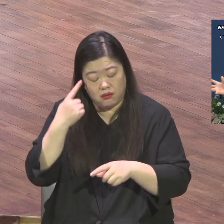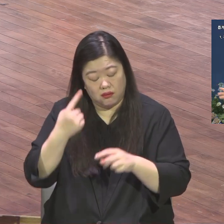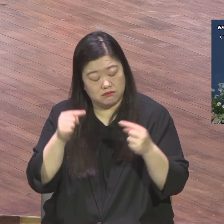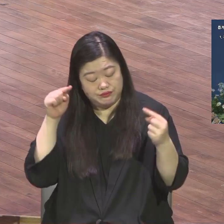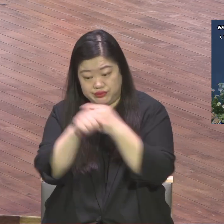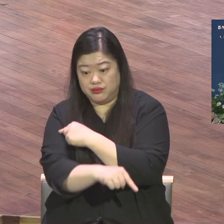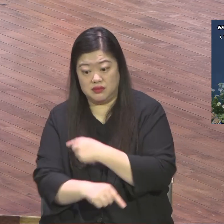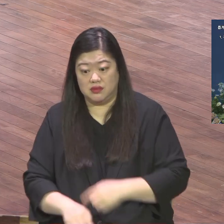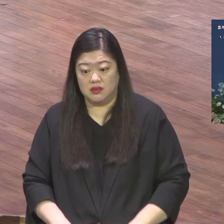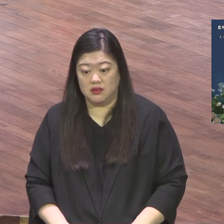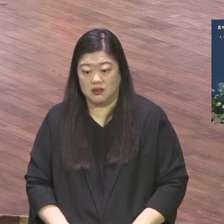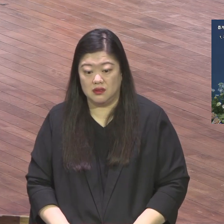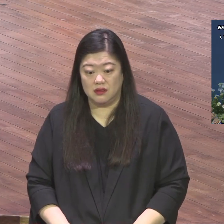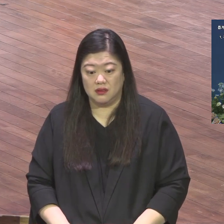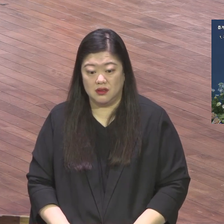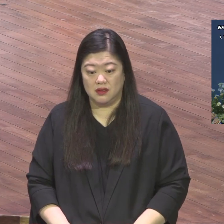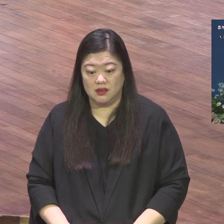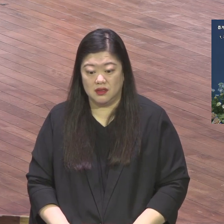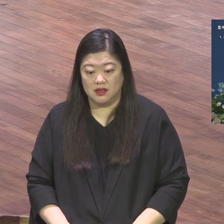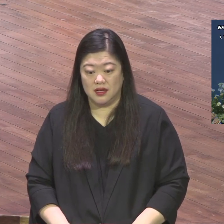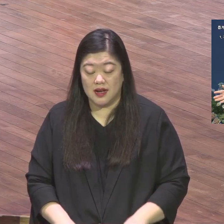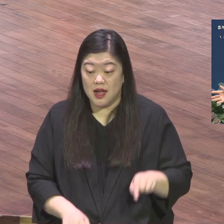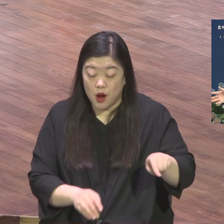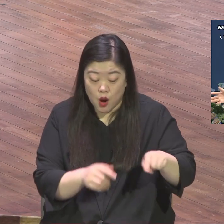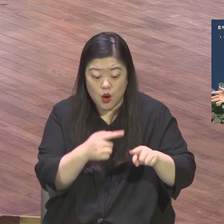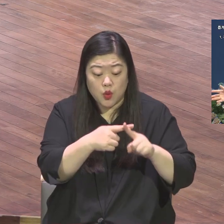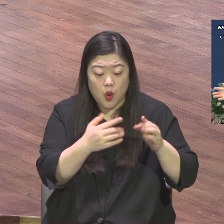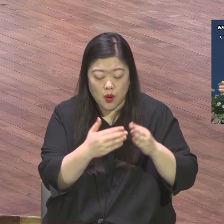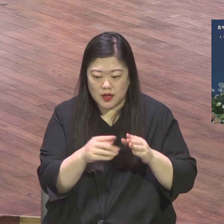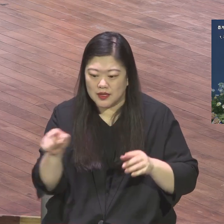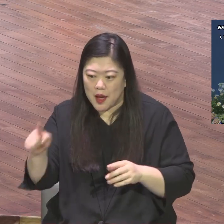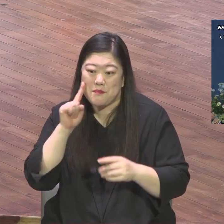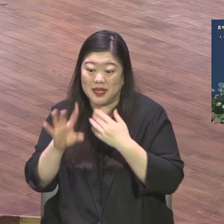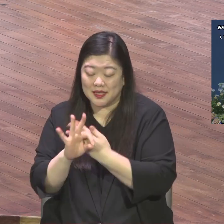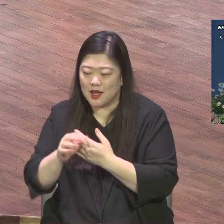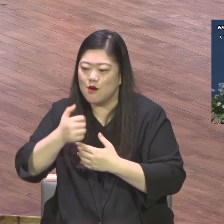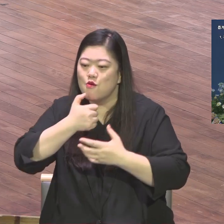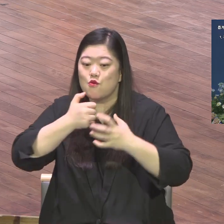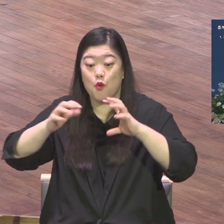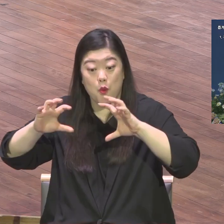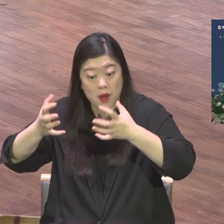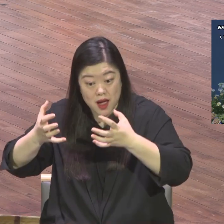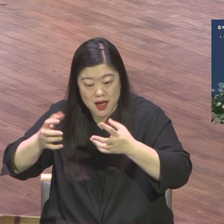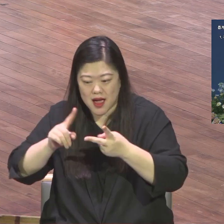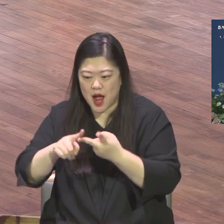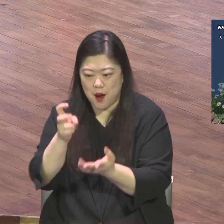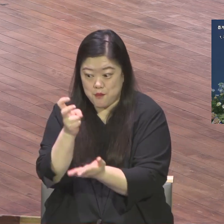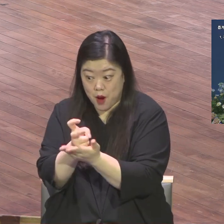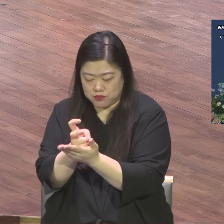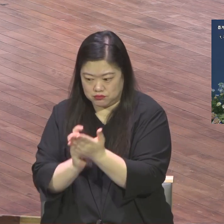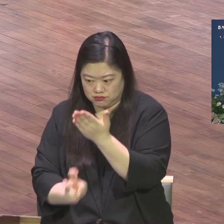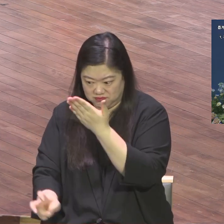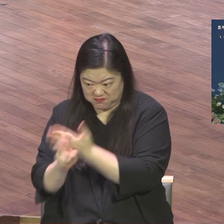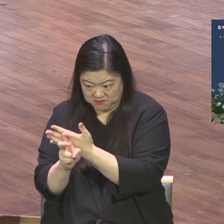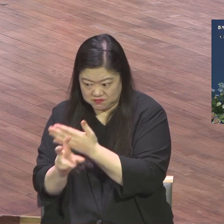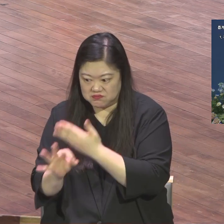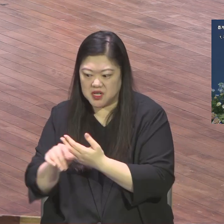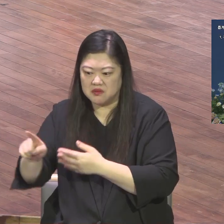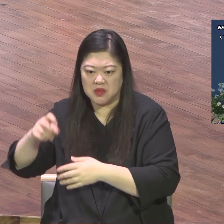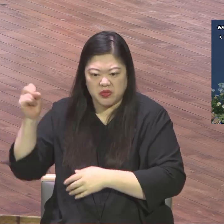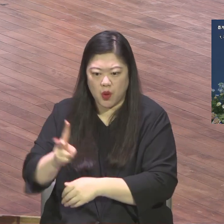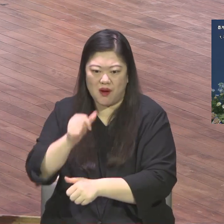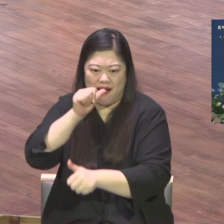운동으로 몰아간 거예요. 그래야 이것도 집어넣을 수 있으니까. 이거는 정치적으로 로마에 압제당했다, 로마